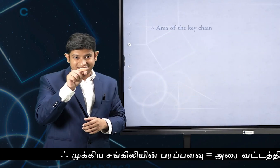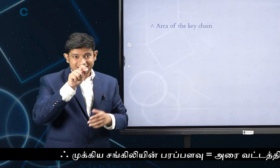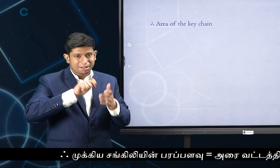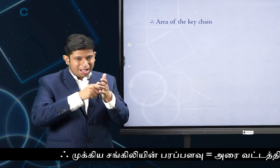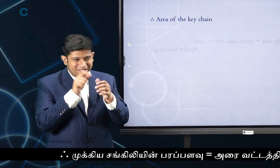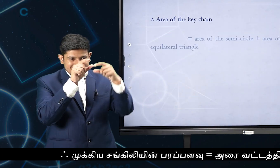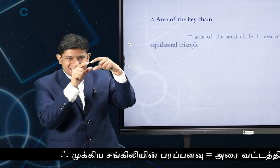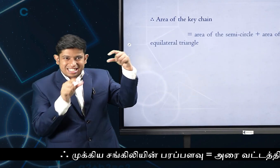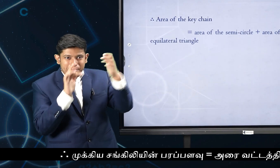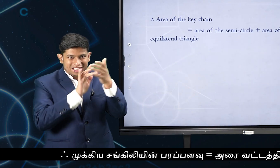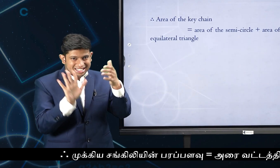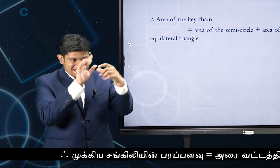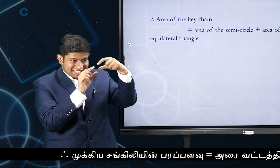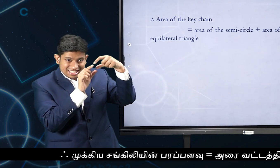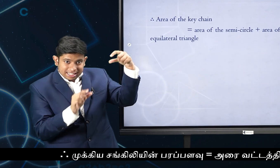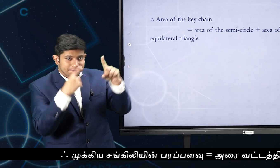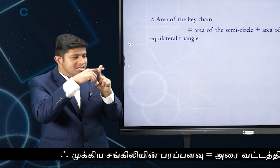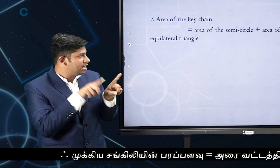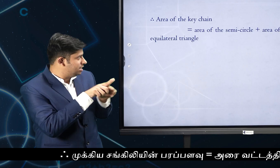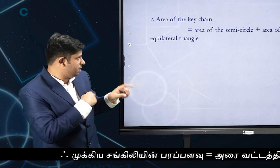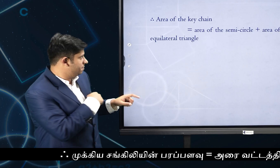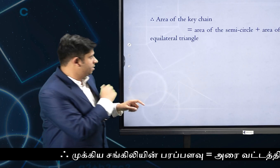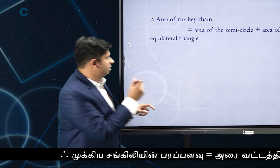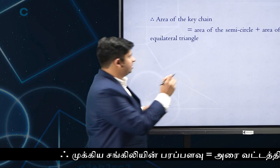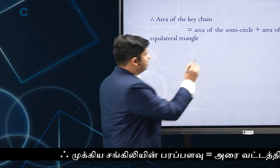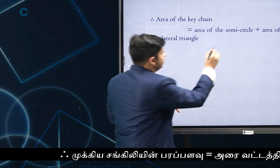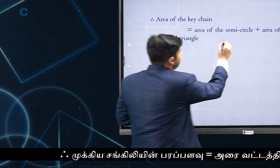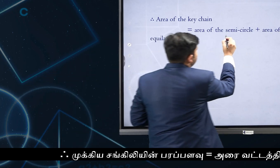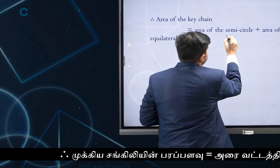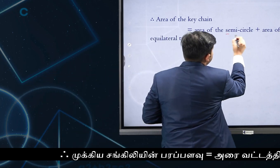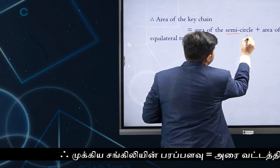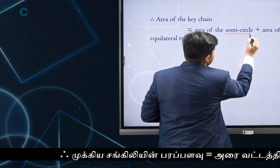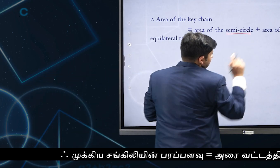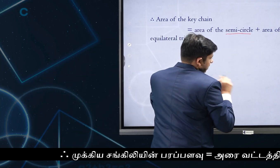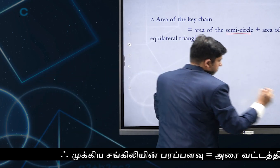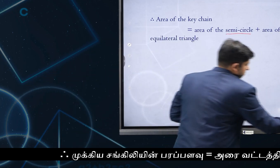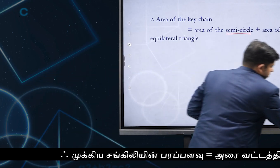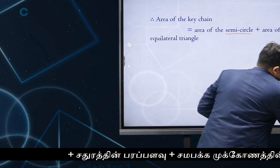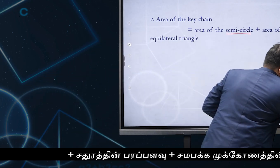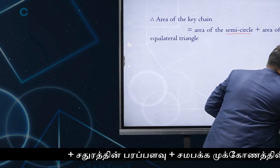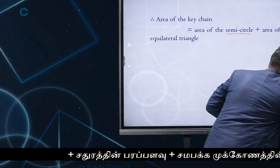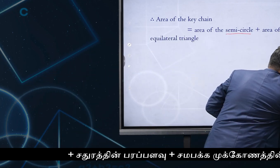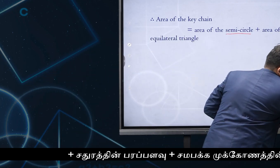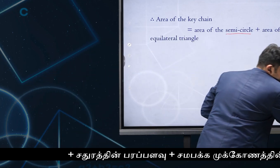எனவே முக்கிய சங்கிலியின் பரப்பளவு ஈடு அரைவட்டத்தின் பரப்பளவு கூட்டல்